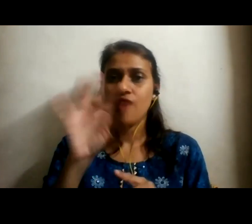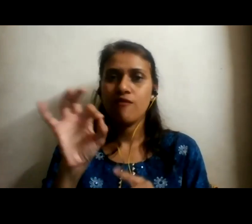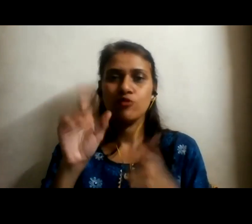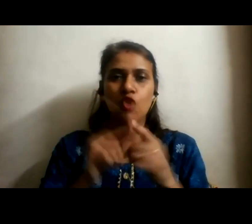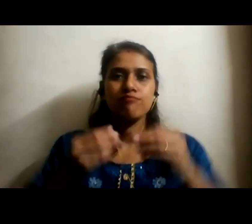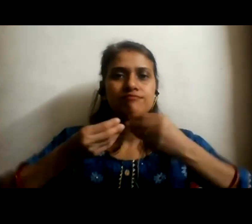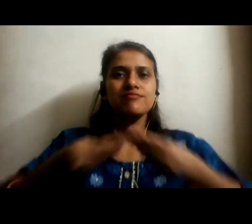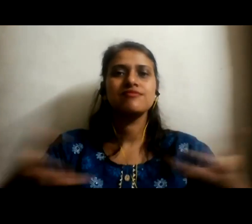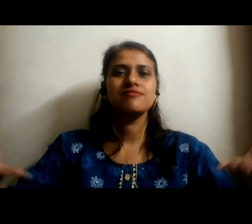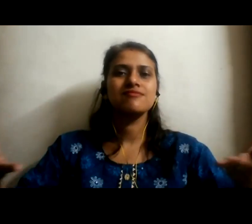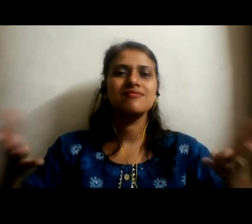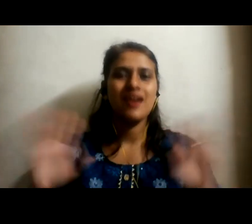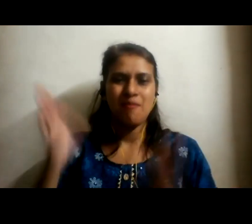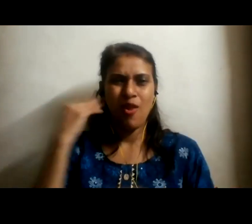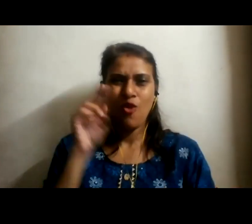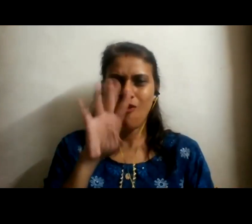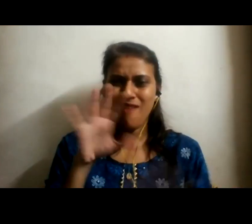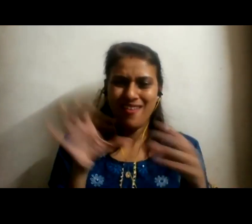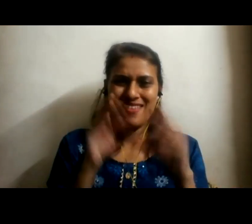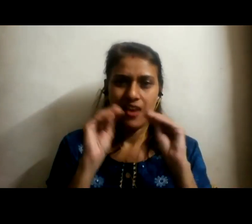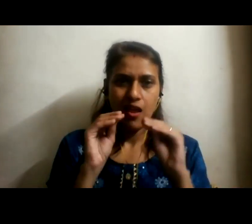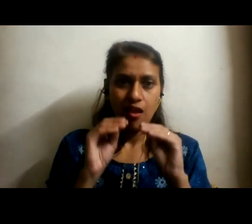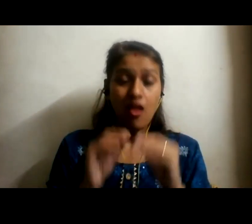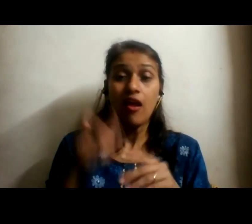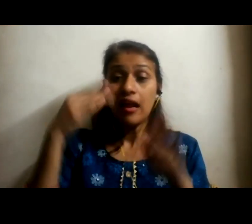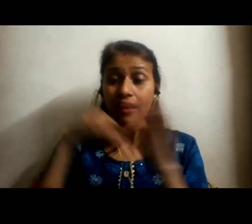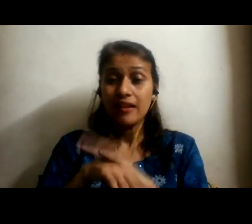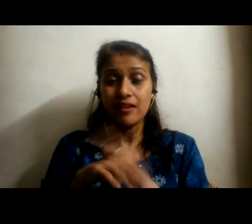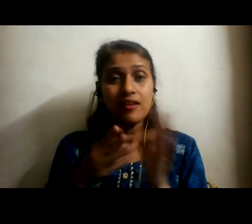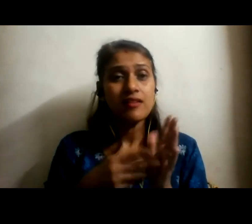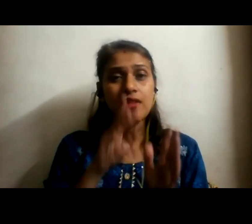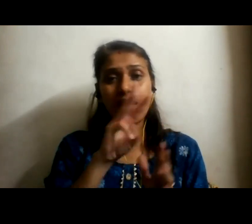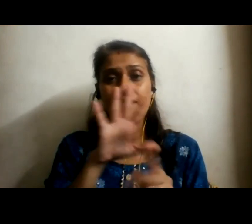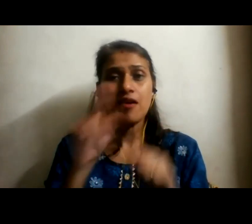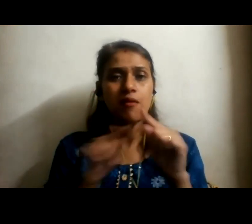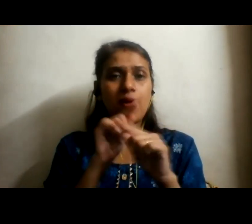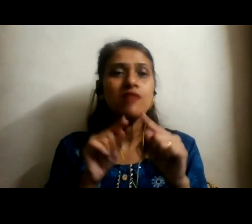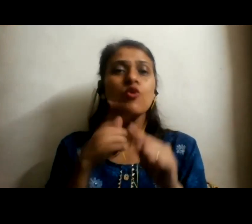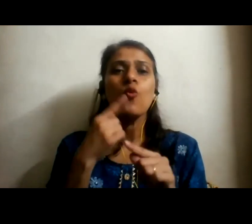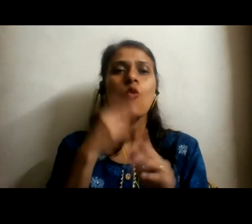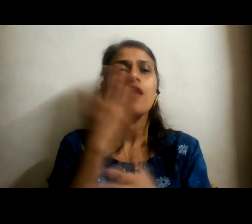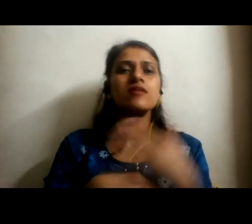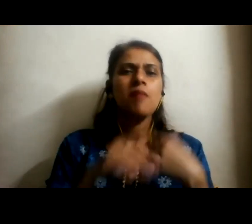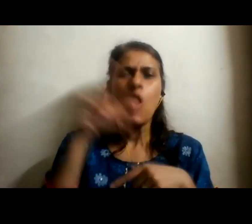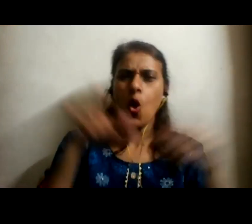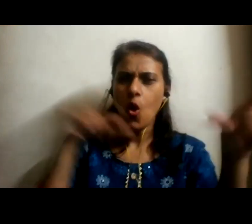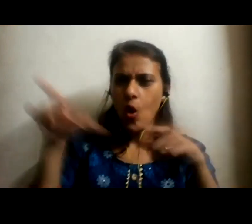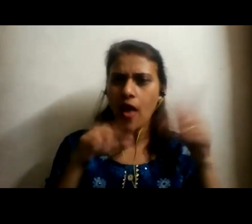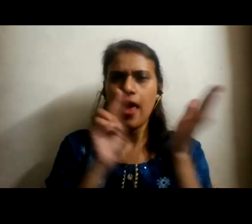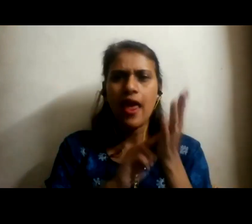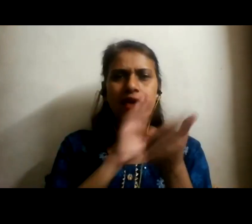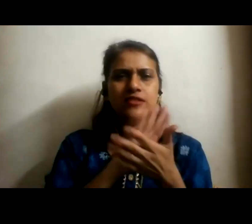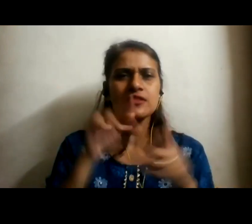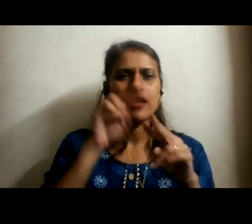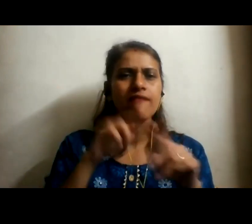है और उसमें से 33 लोग आर पीपल विद डिसेबिलिटीज। अगर मैं कंट्री में जितने लोन लिए हैं, NHFDC ने लोन दिया है